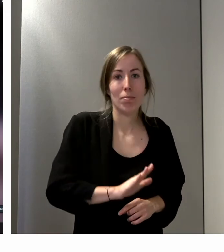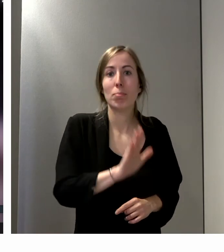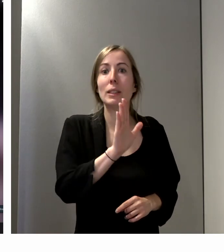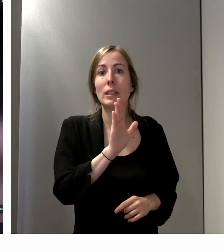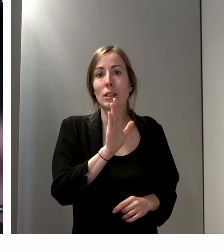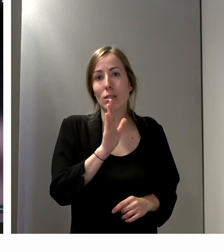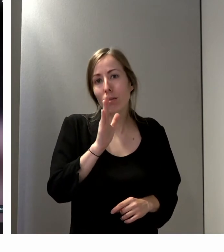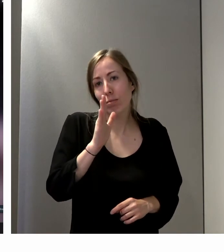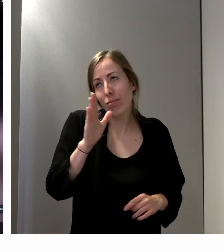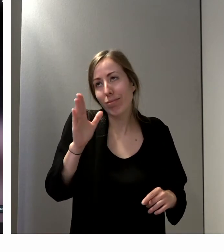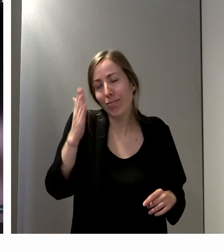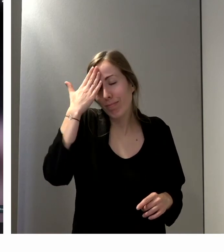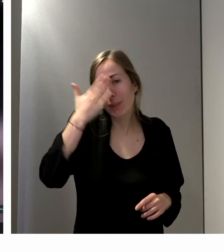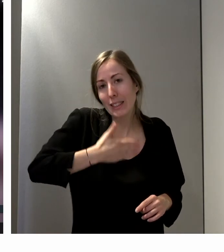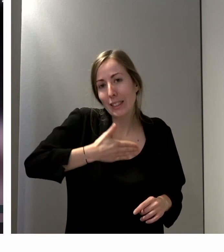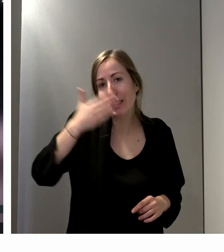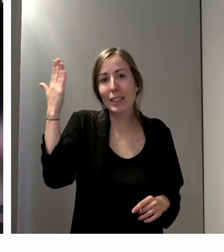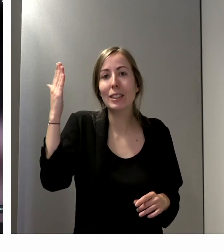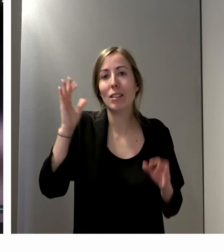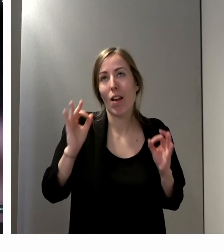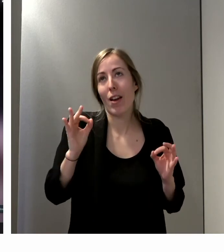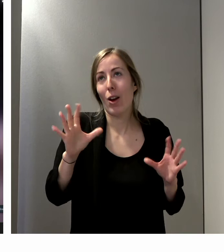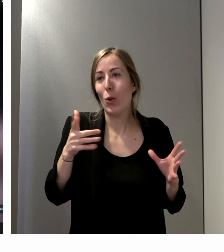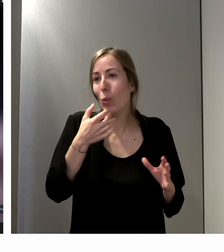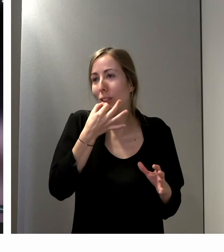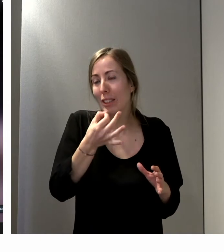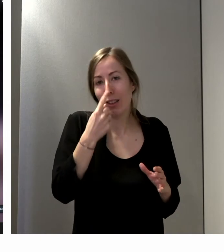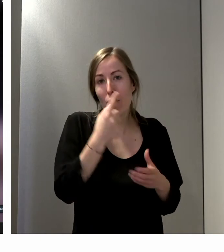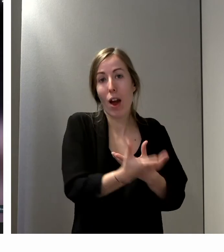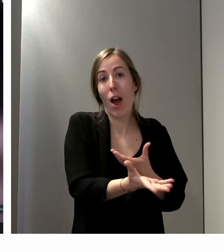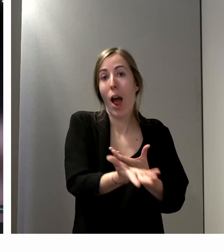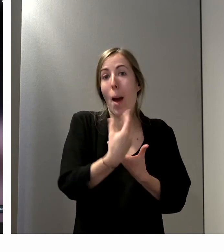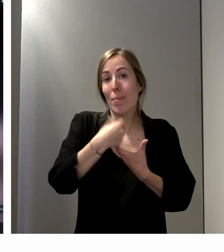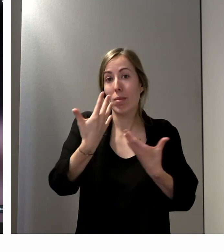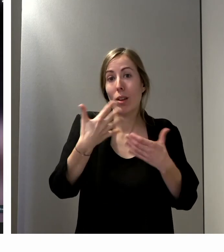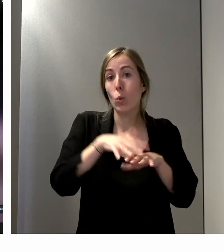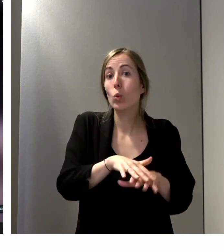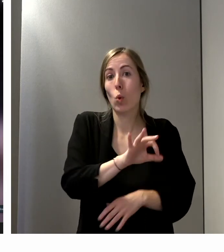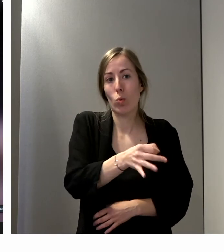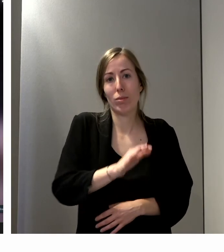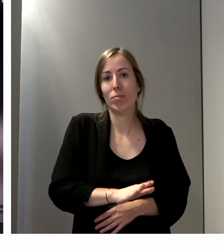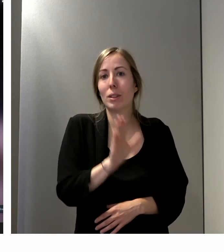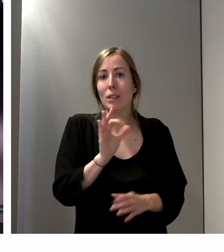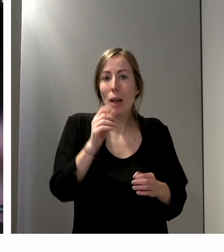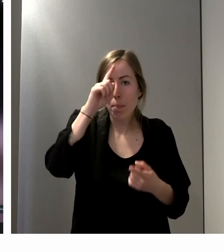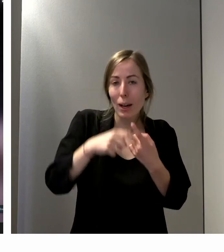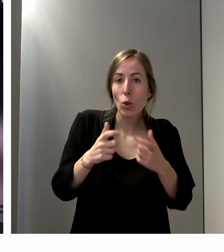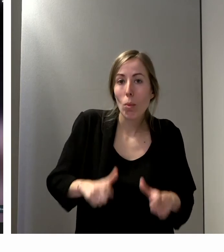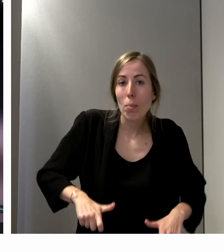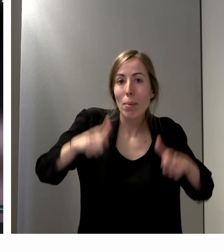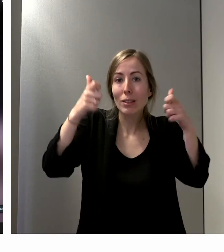même connus et reconnus pour, on va dire, leur inclusion, en tout cas sur le bâti et